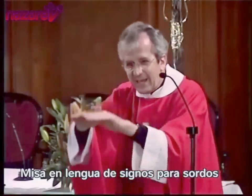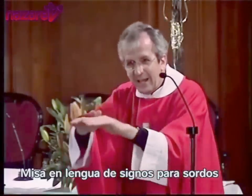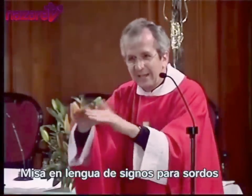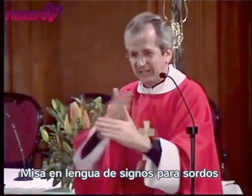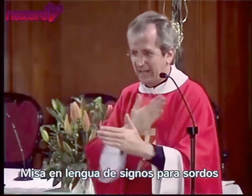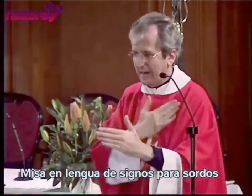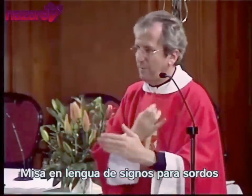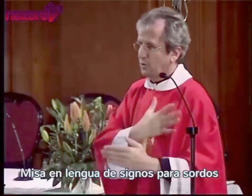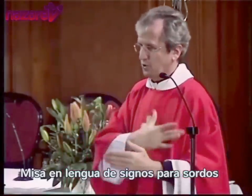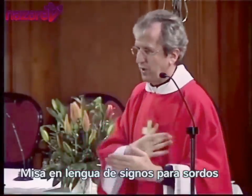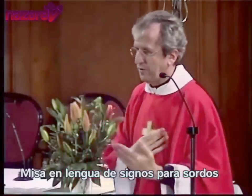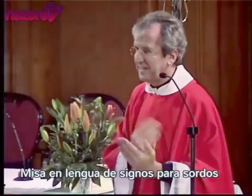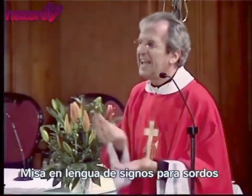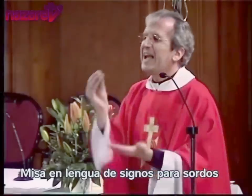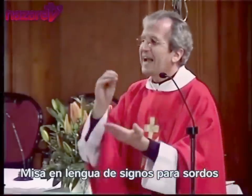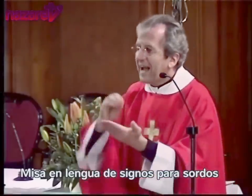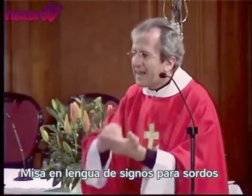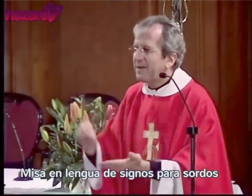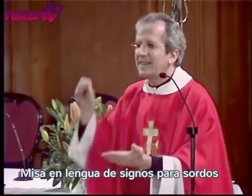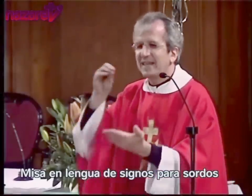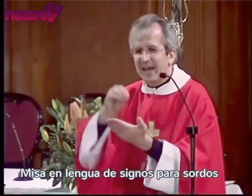que se derrame en nuestros corazones,